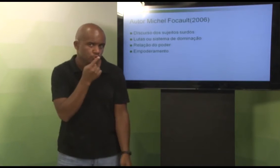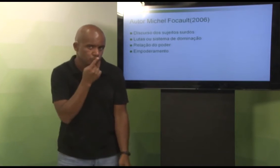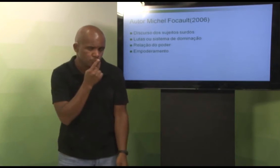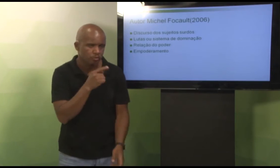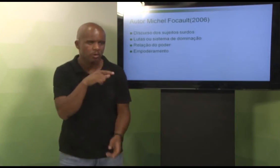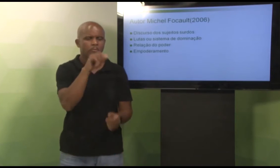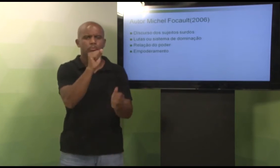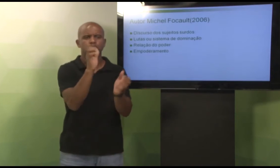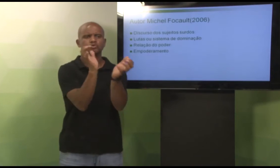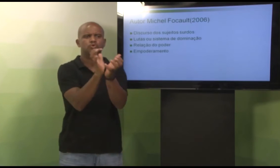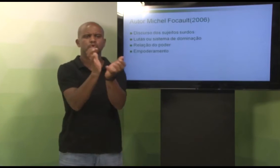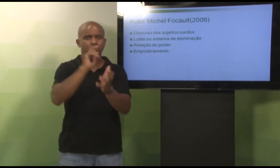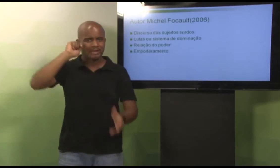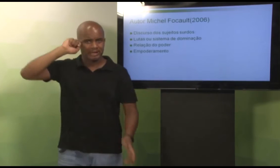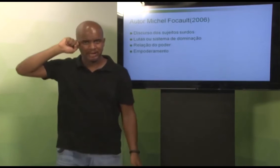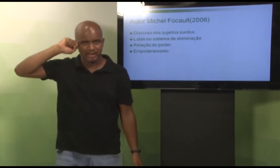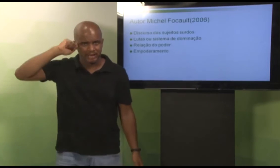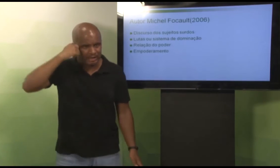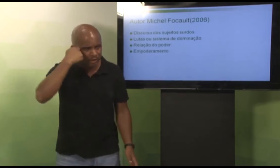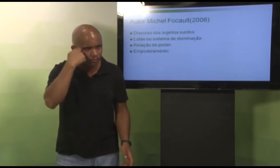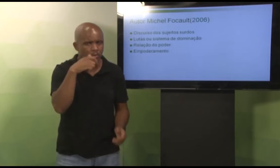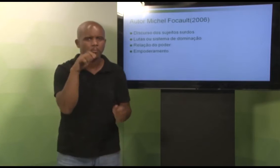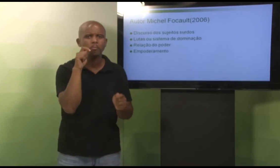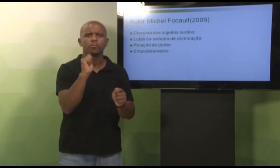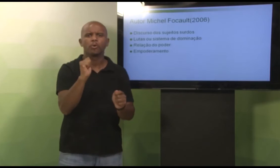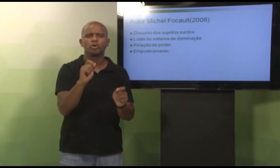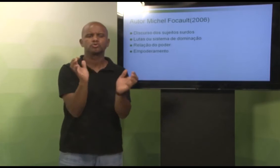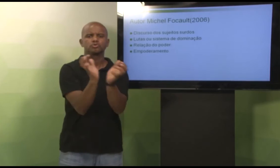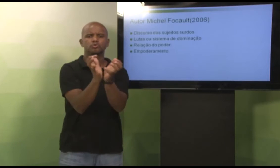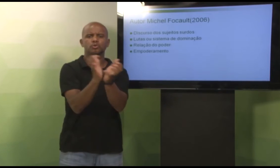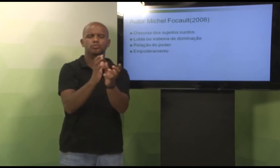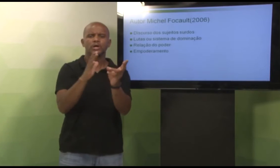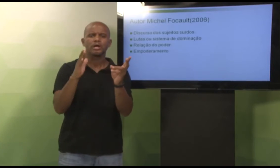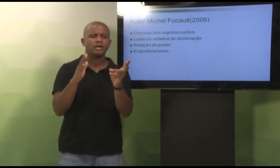E temos outros grupos como os negros, homossexuais,